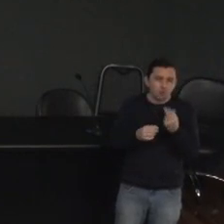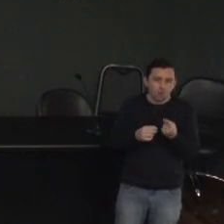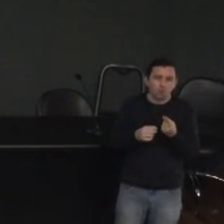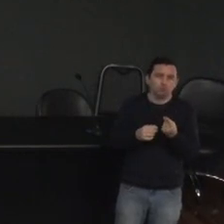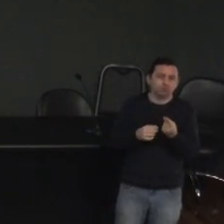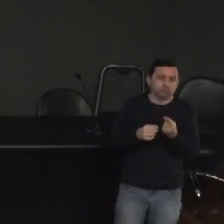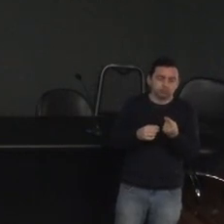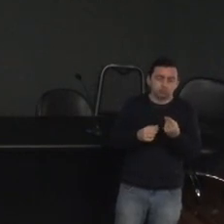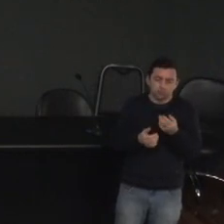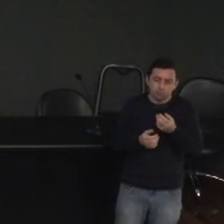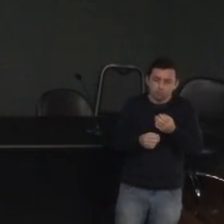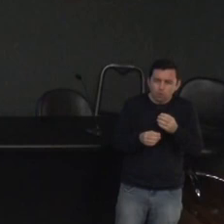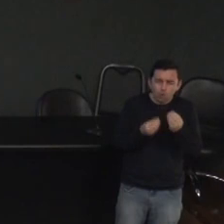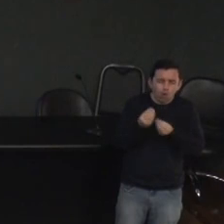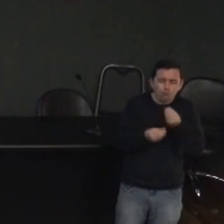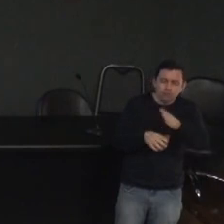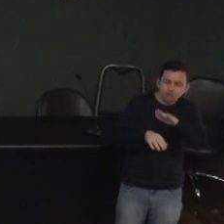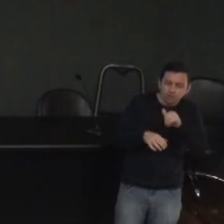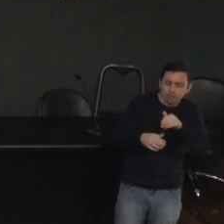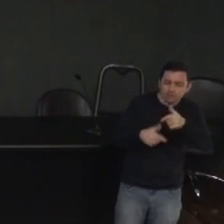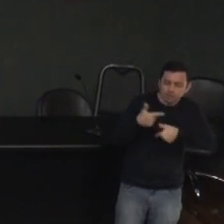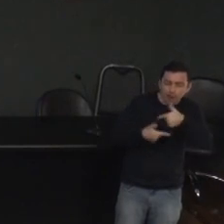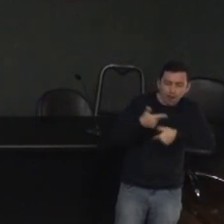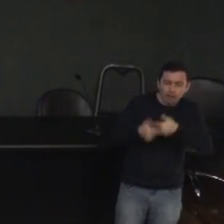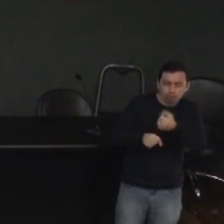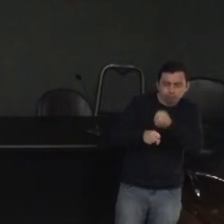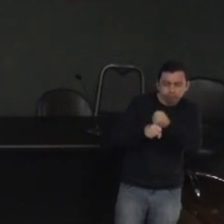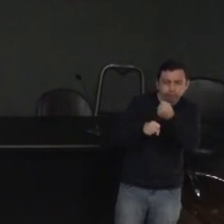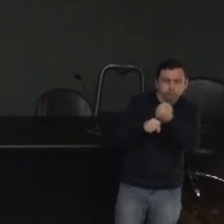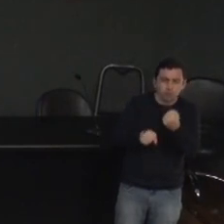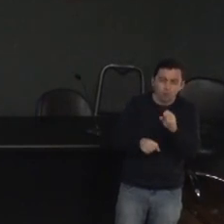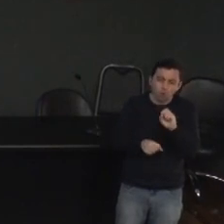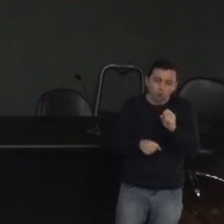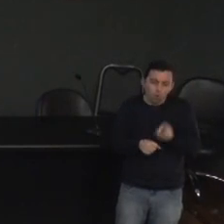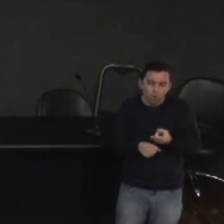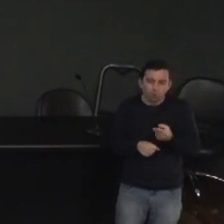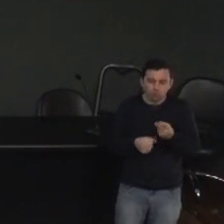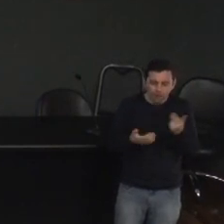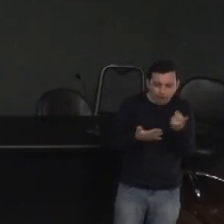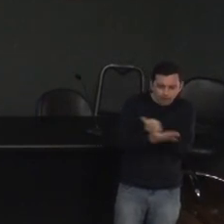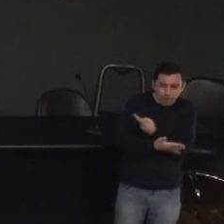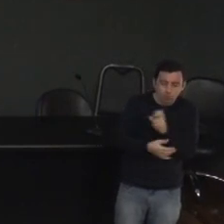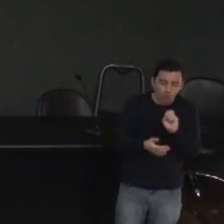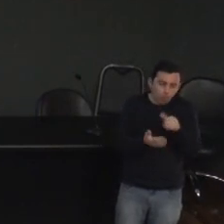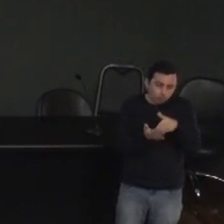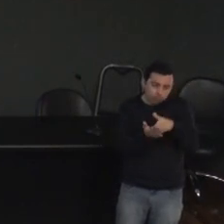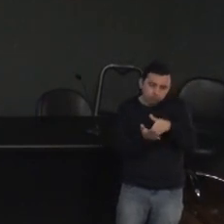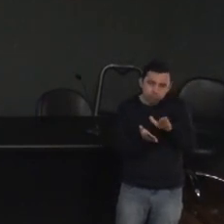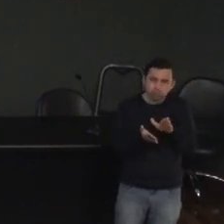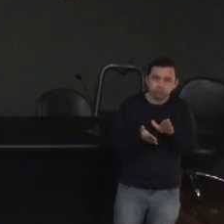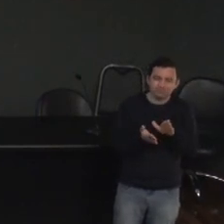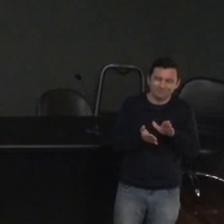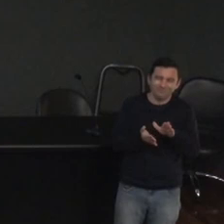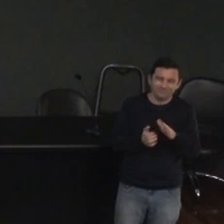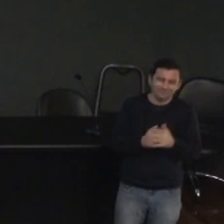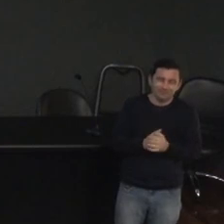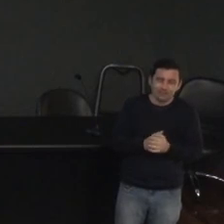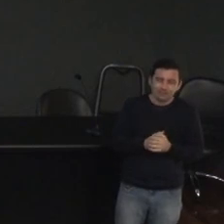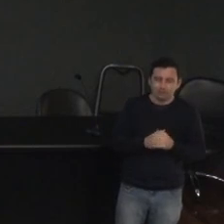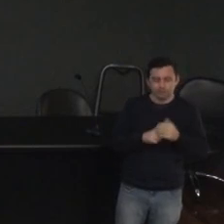de obra O processo de inelegibilidade o processo de dispensa e assim por diante